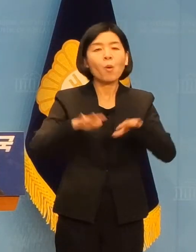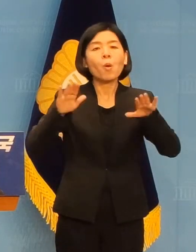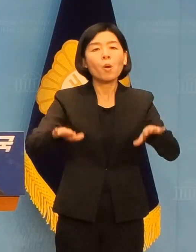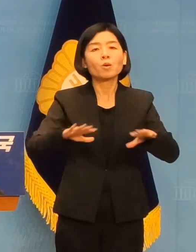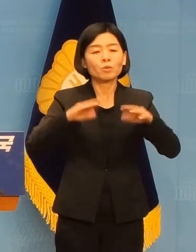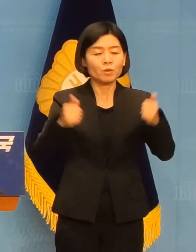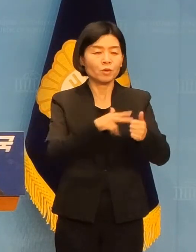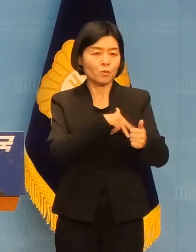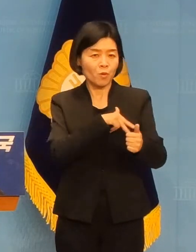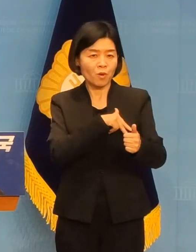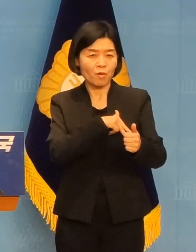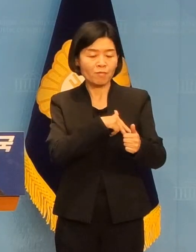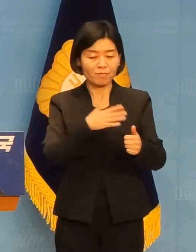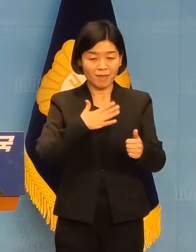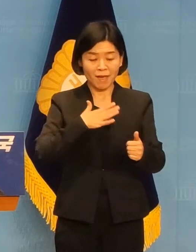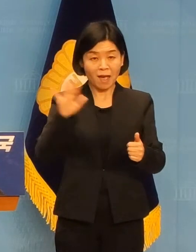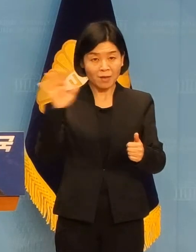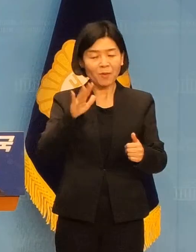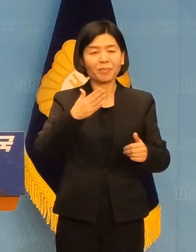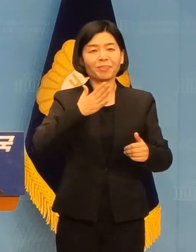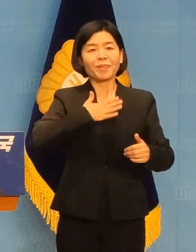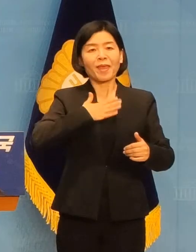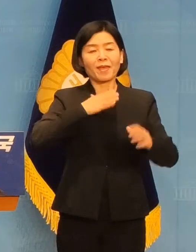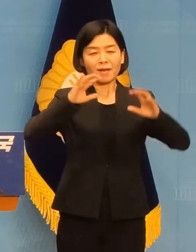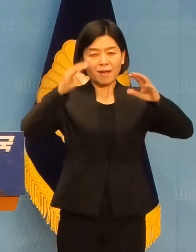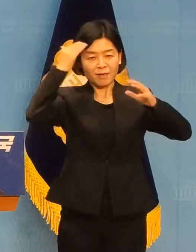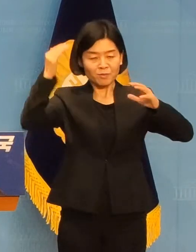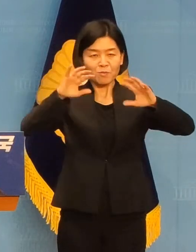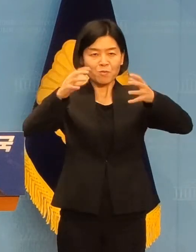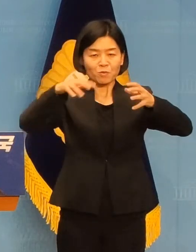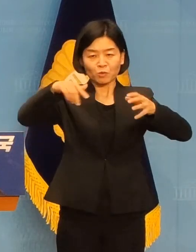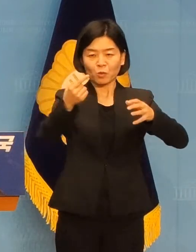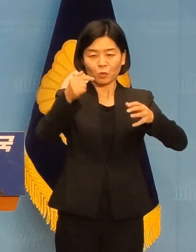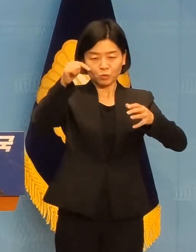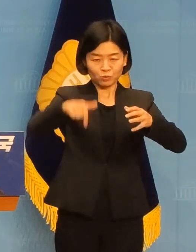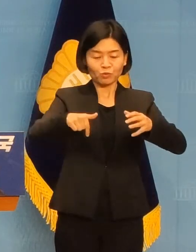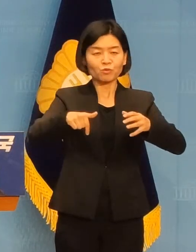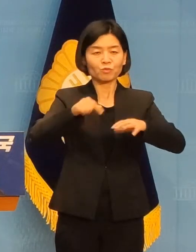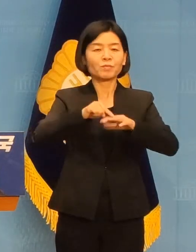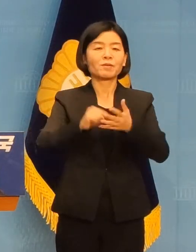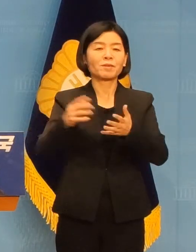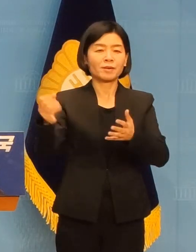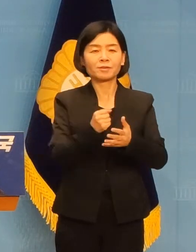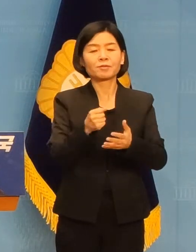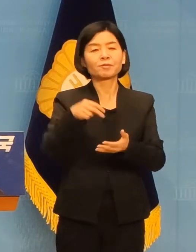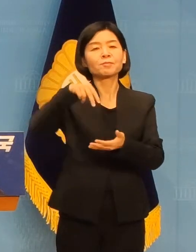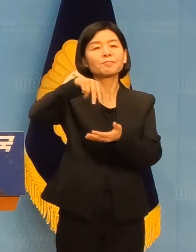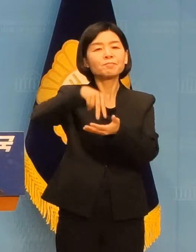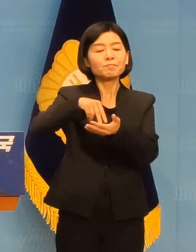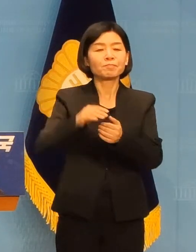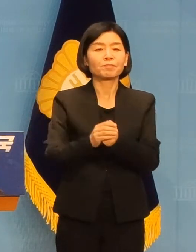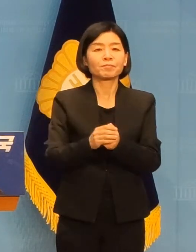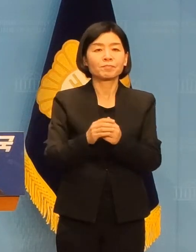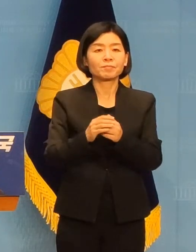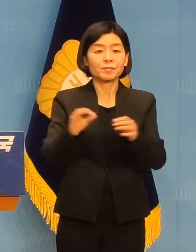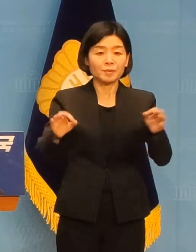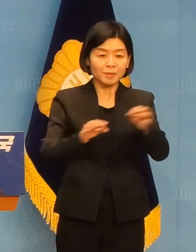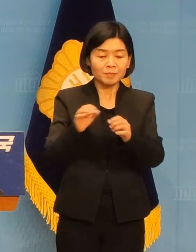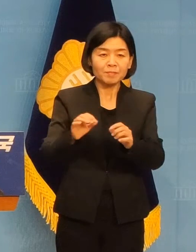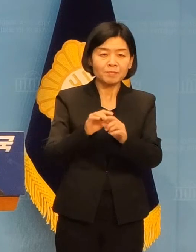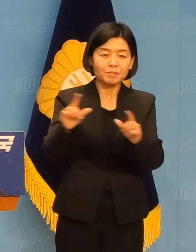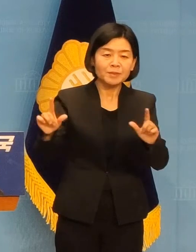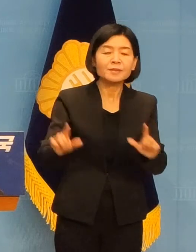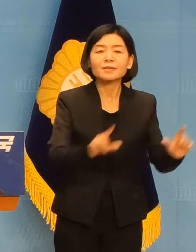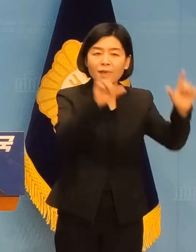정춘생이 아닌 내가 조국이라는 마음으로 이 자리에 섰습니다. 민생의 봄날, 국민의 봄날을